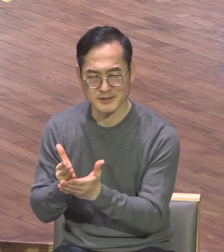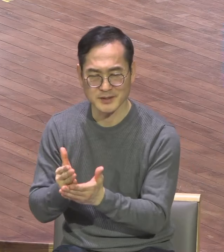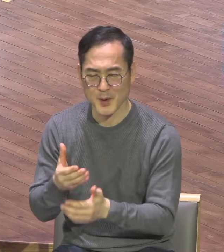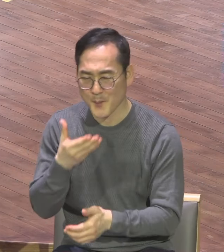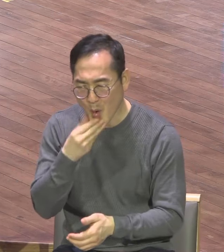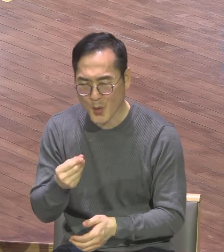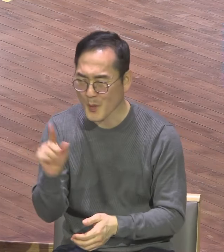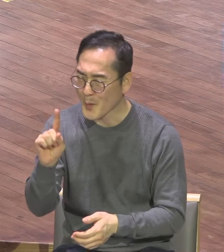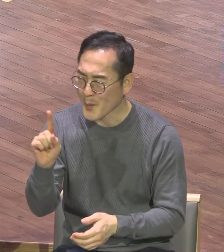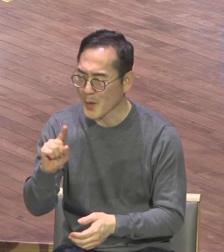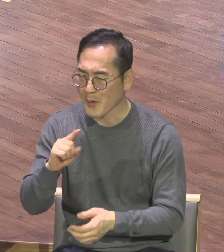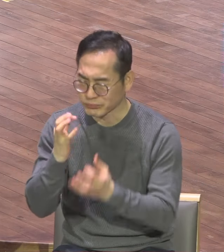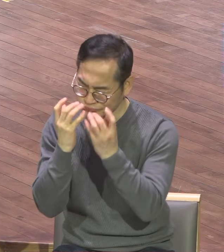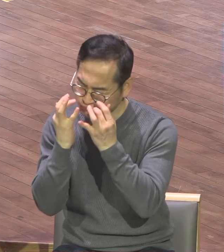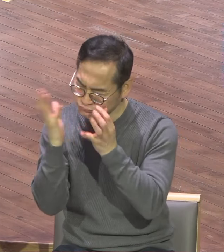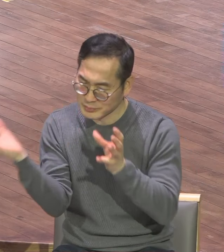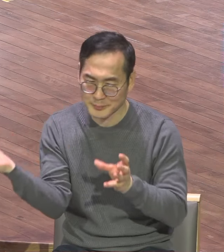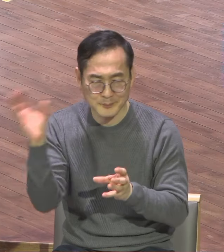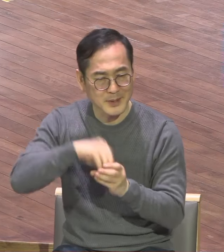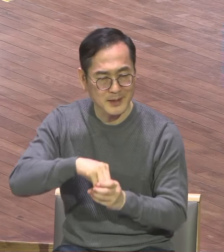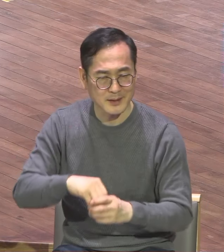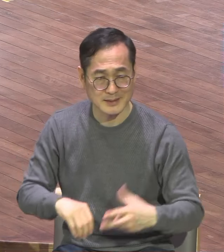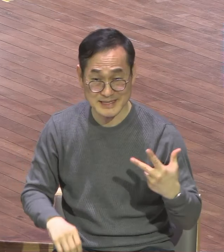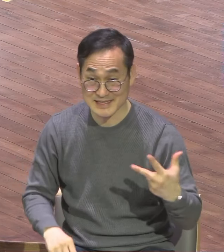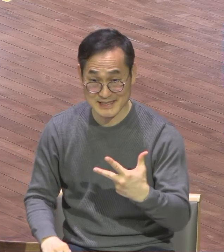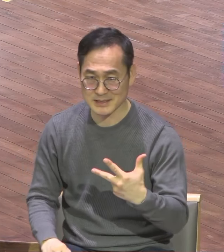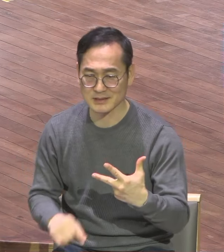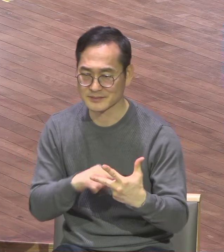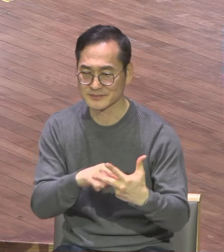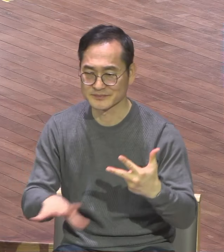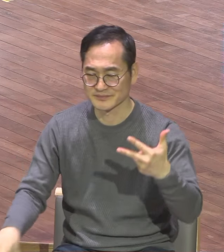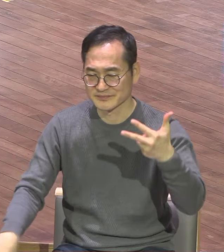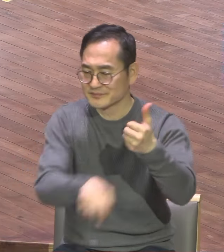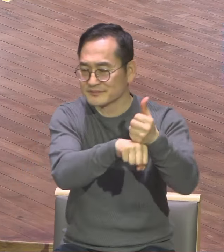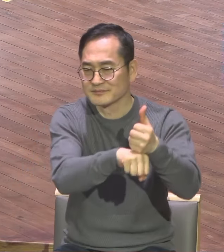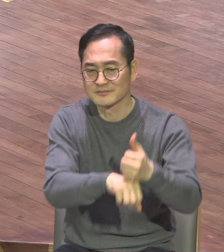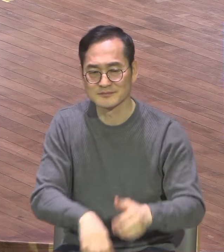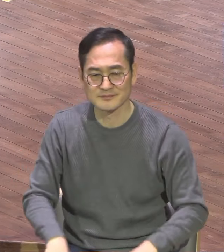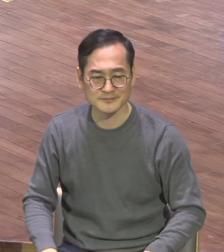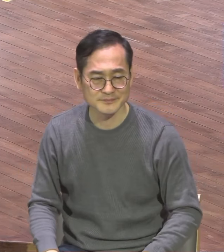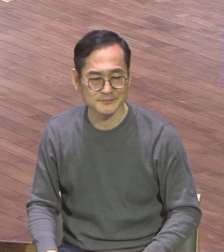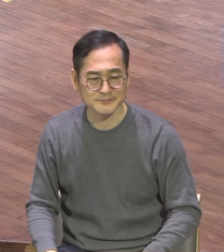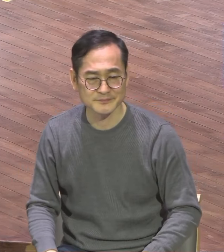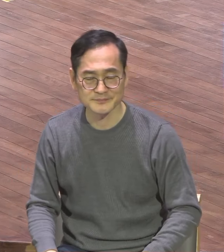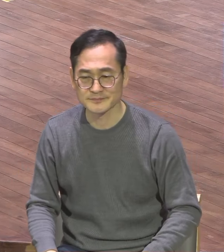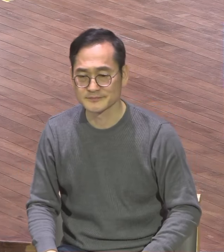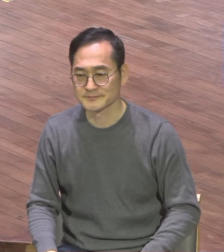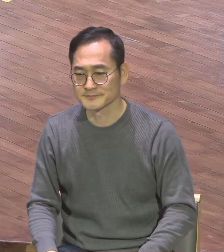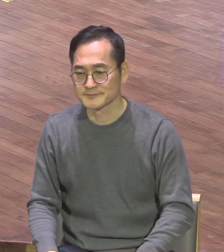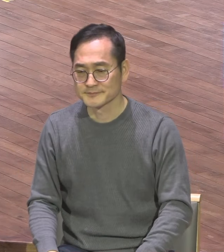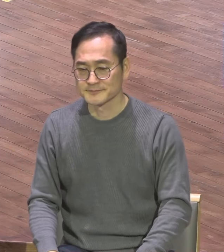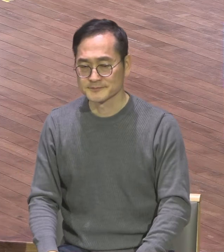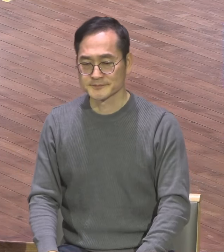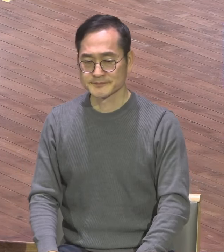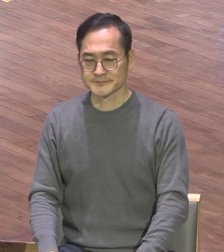듣기서 전체 우리 단체 전체 메시지가 다 되는 게 777이에요